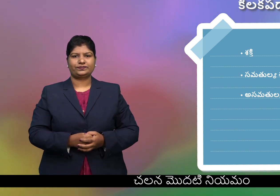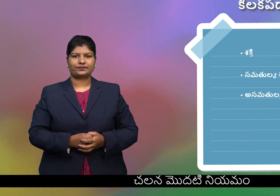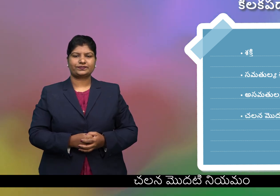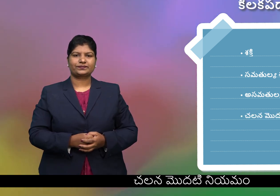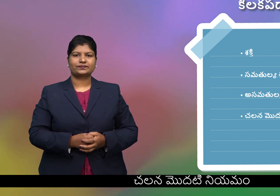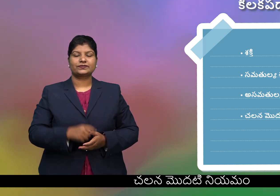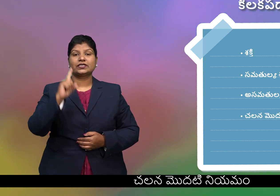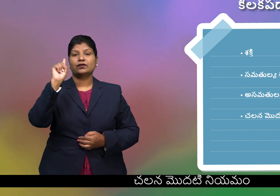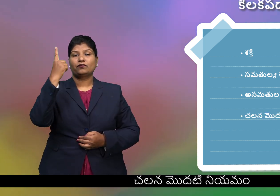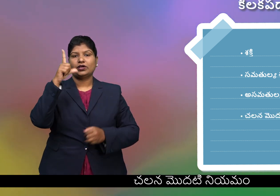చలన మొదటి నియమం,